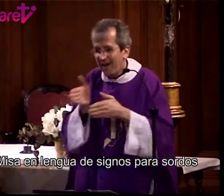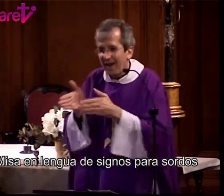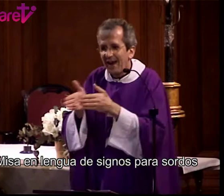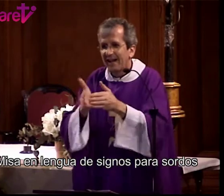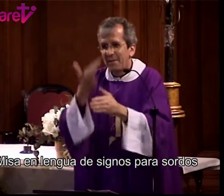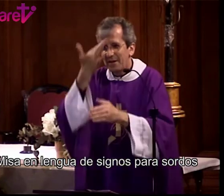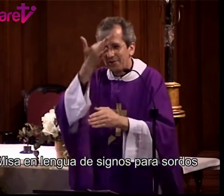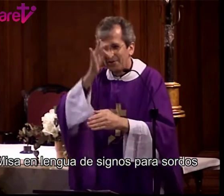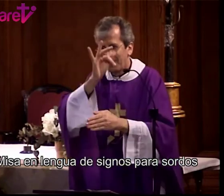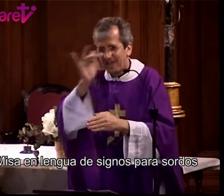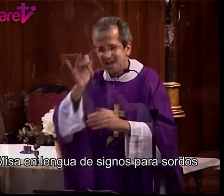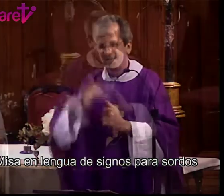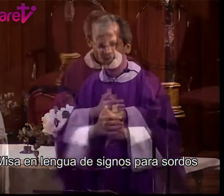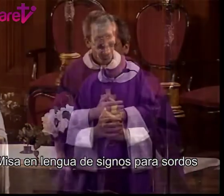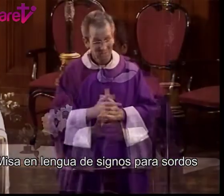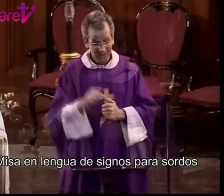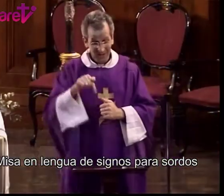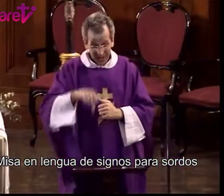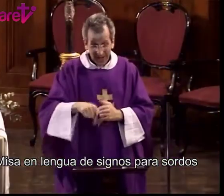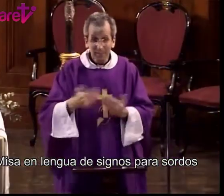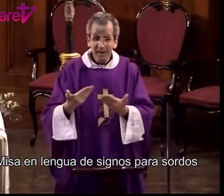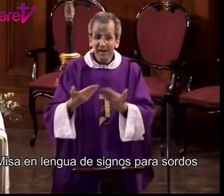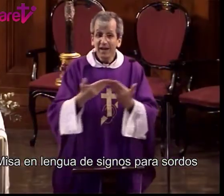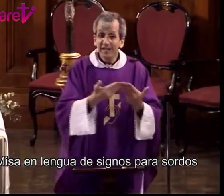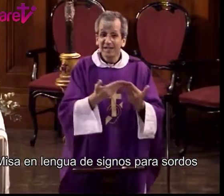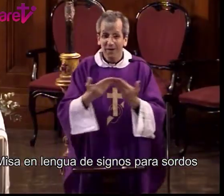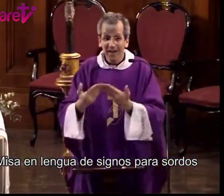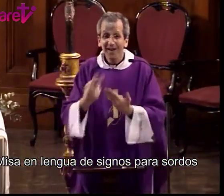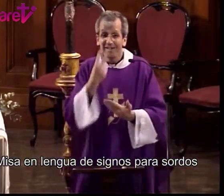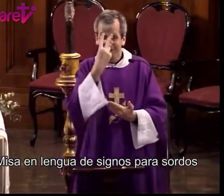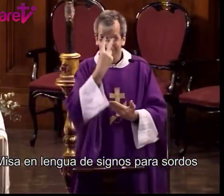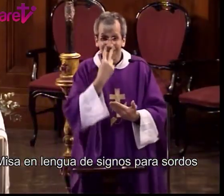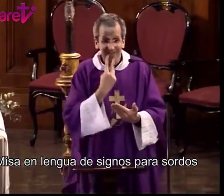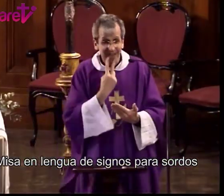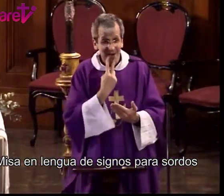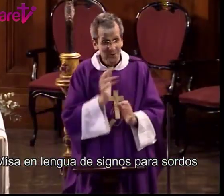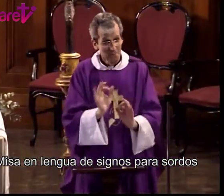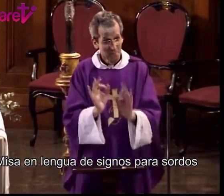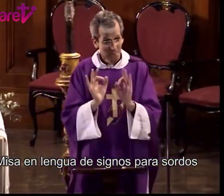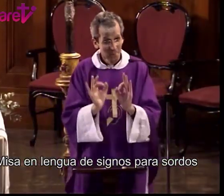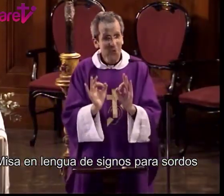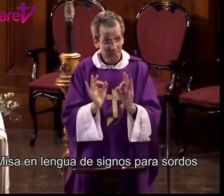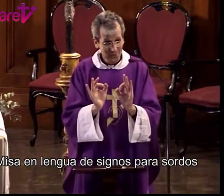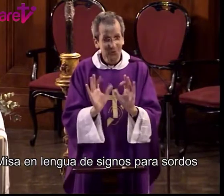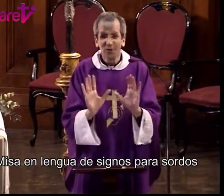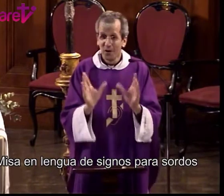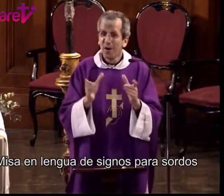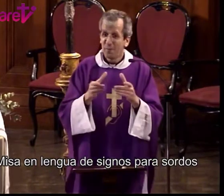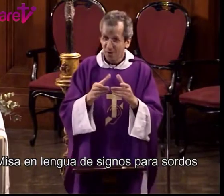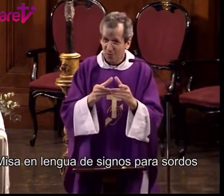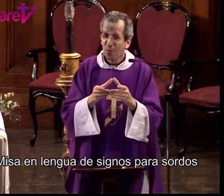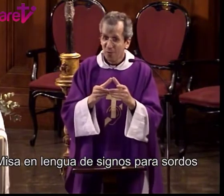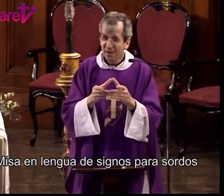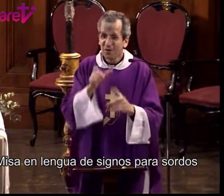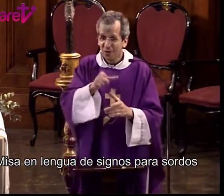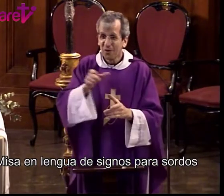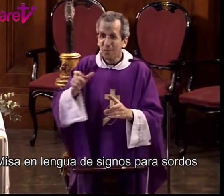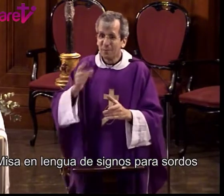el camino de la fe. Y también este evangelio del ciego, muy oportuno para un encuentro con